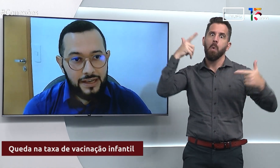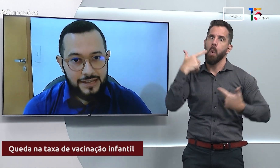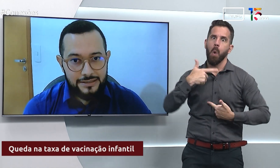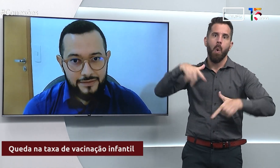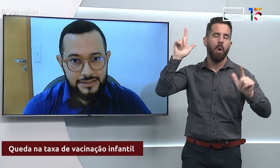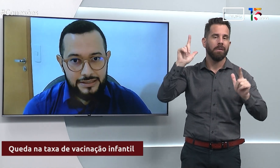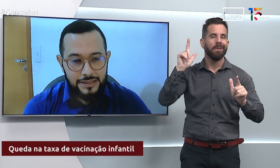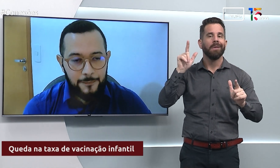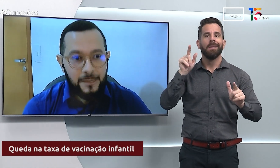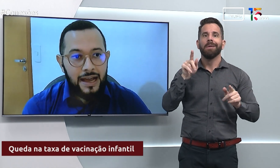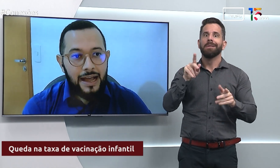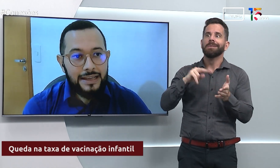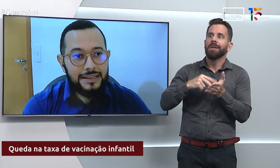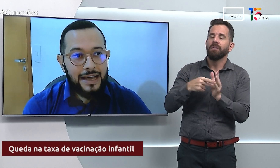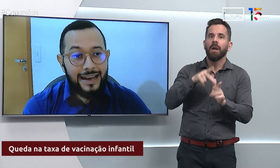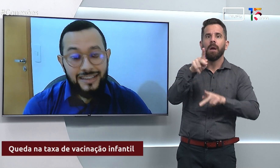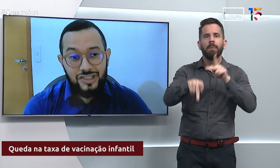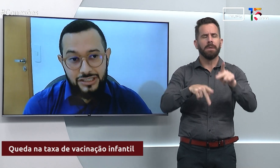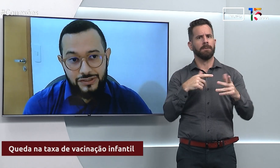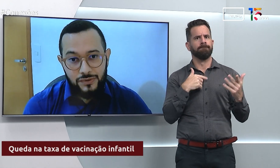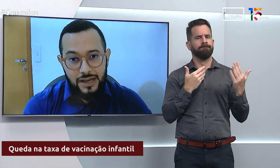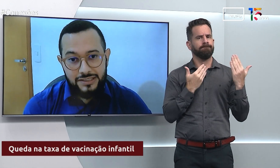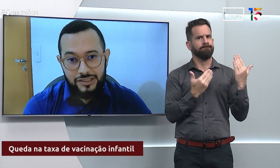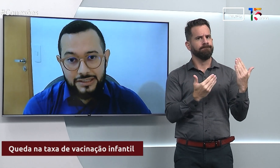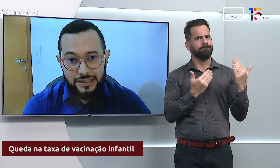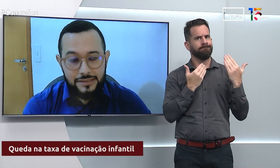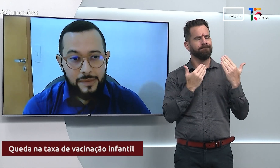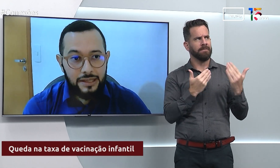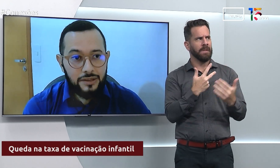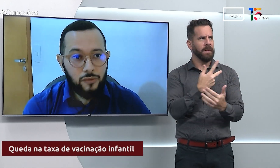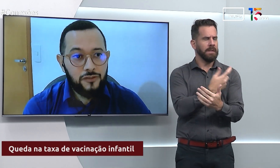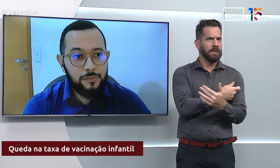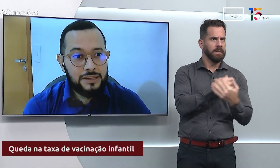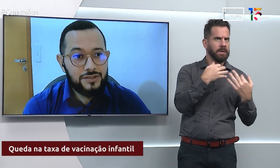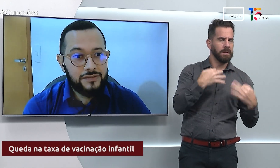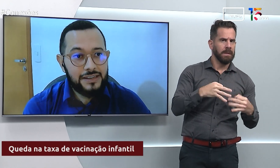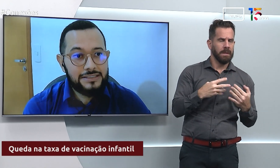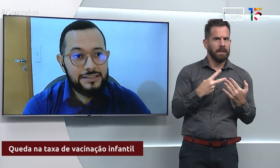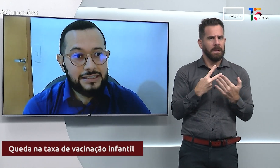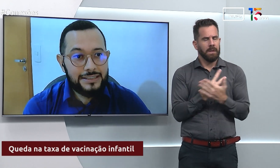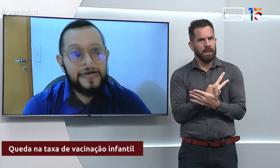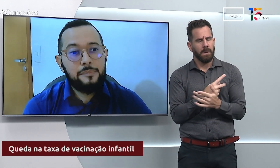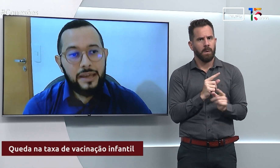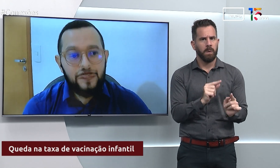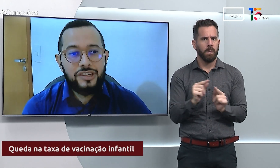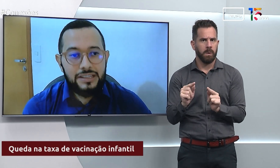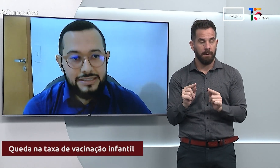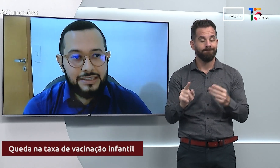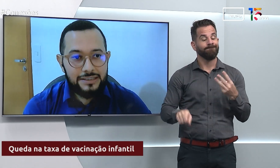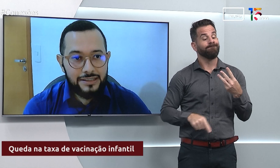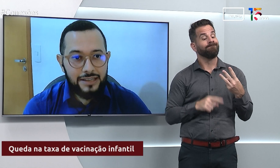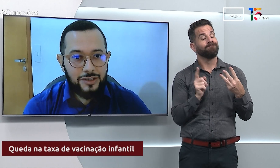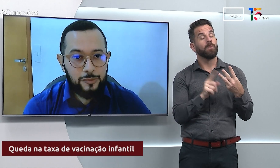a eficácia da vacina. Aí, além disso, a gente tem também o movimento antivacina, que também